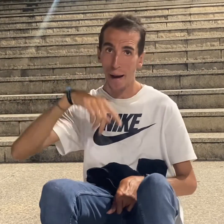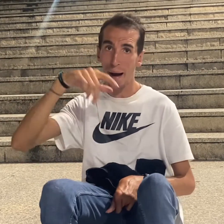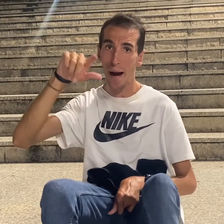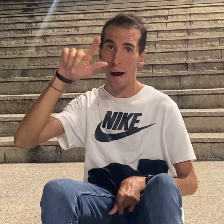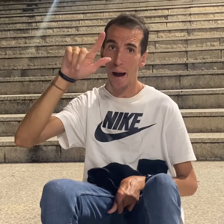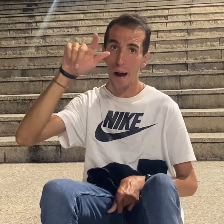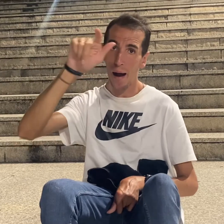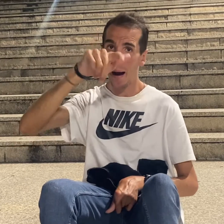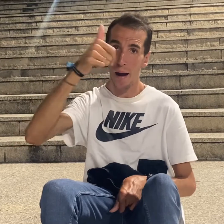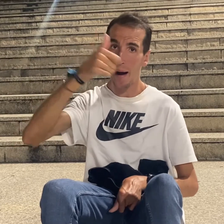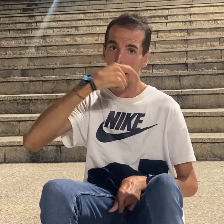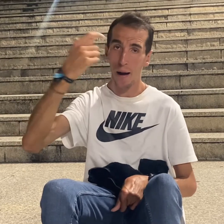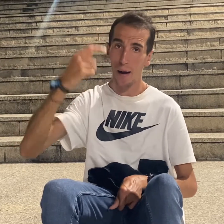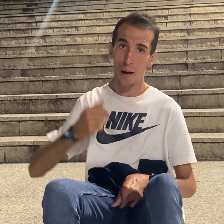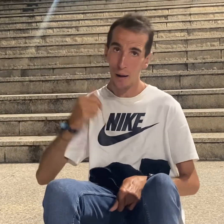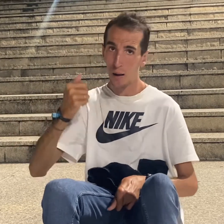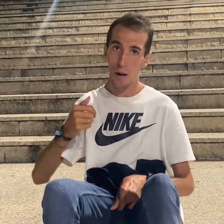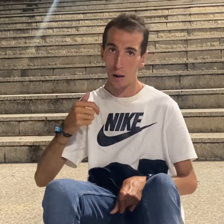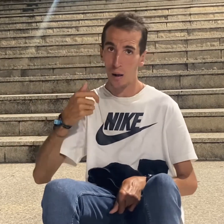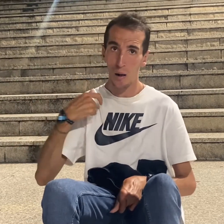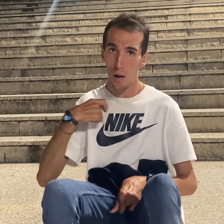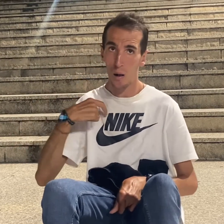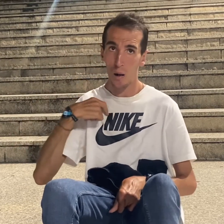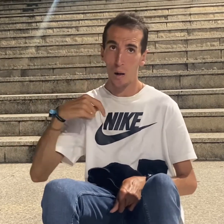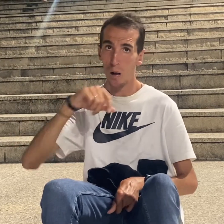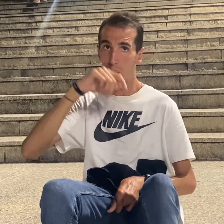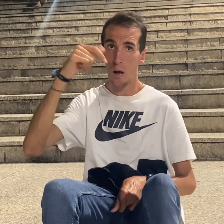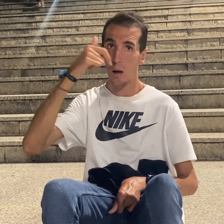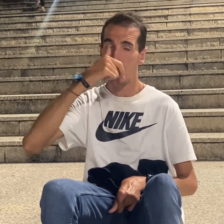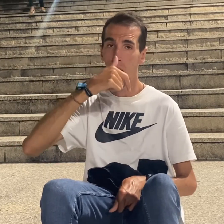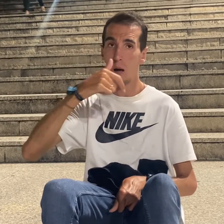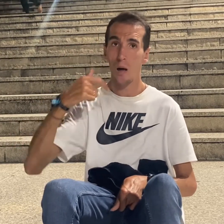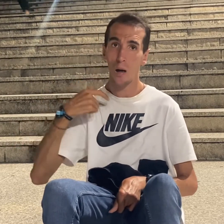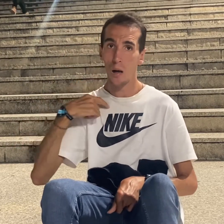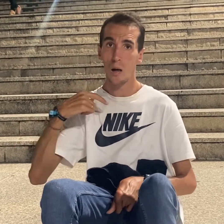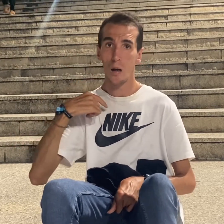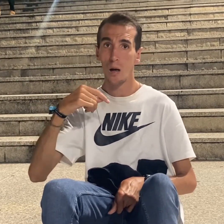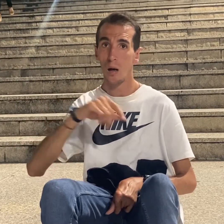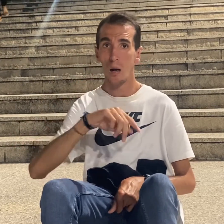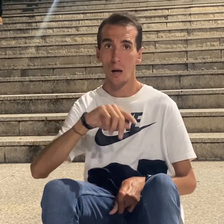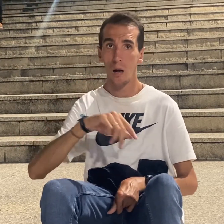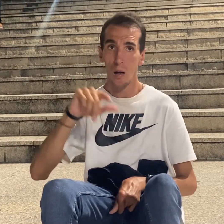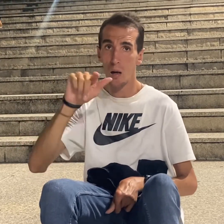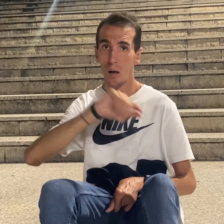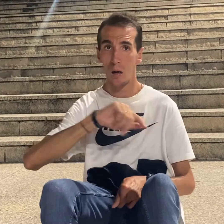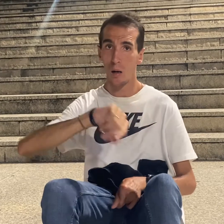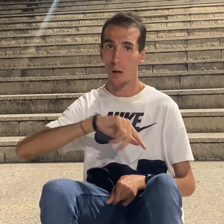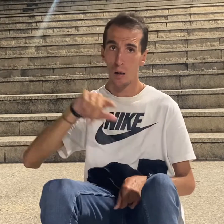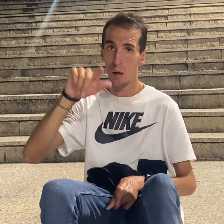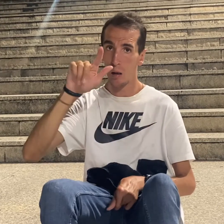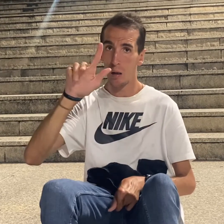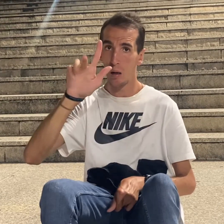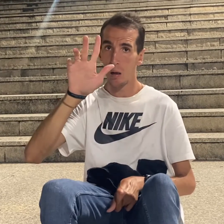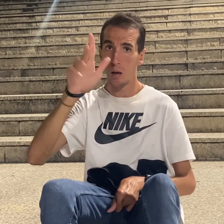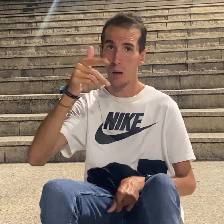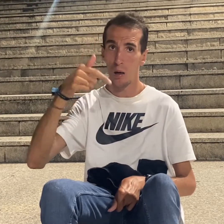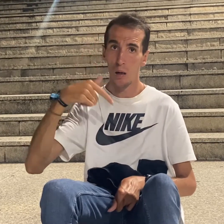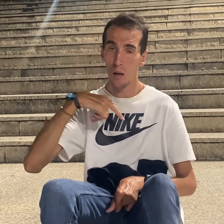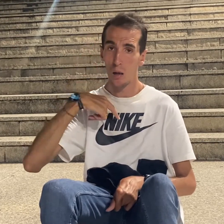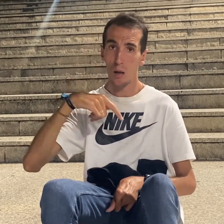el món que és la millor cursa que mai en la meva vida he fet. Bàsicament perquè